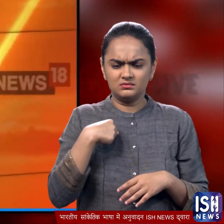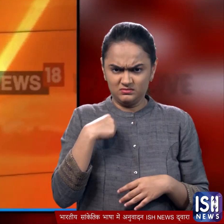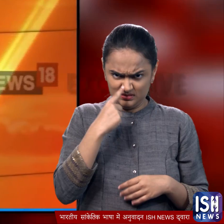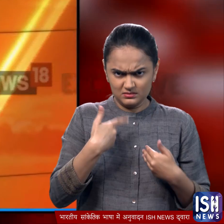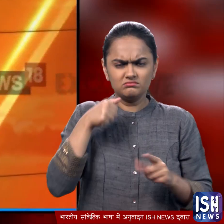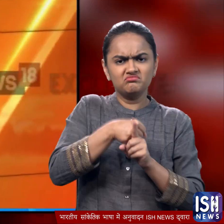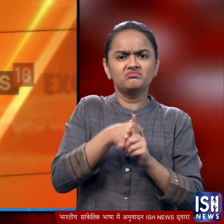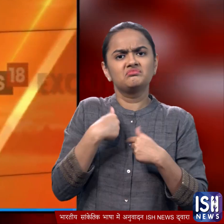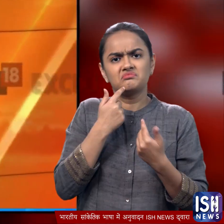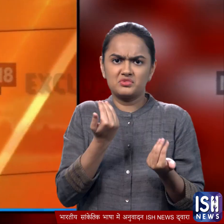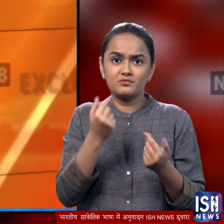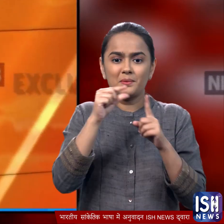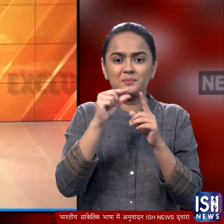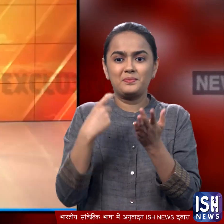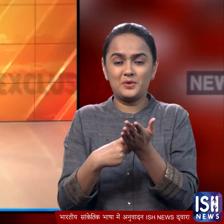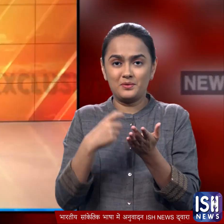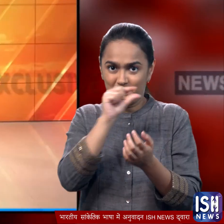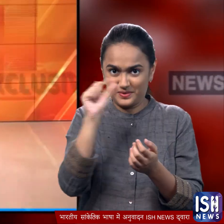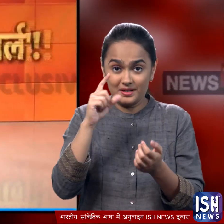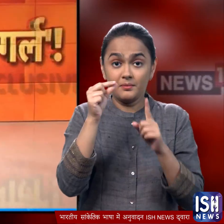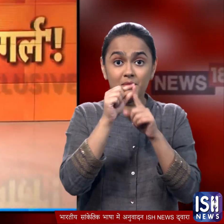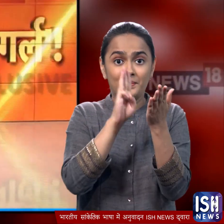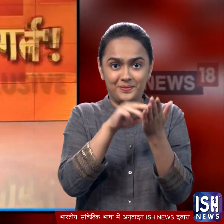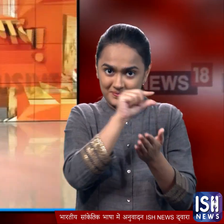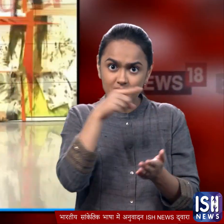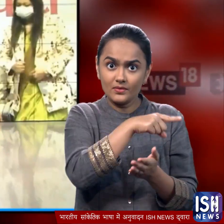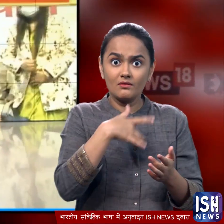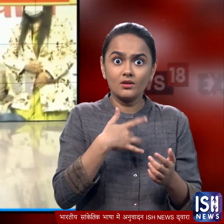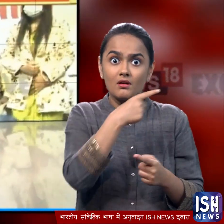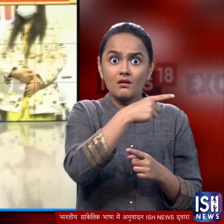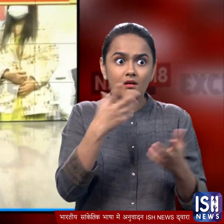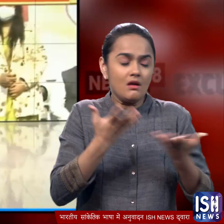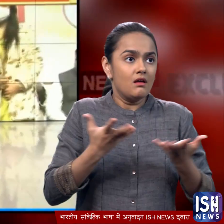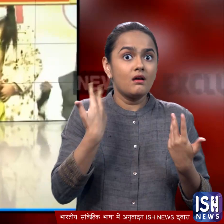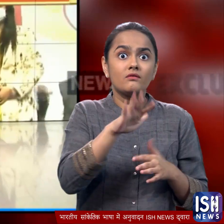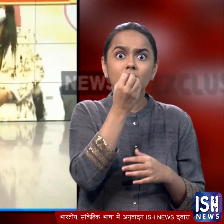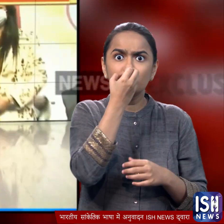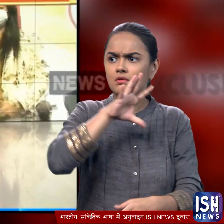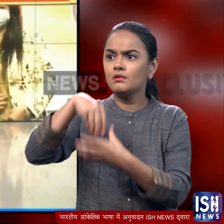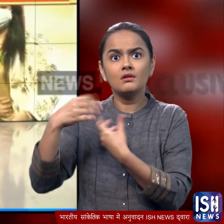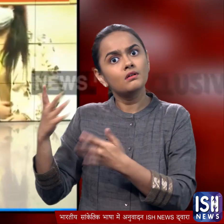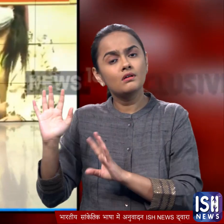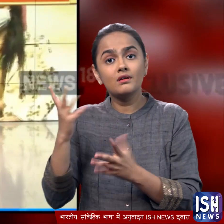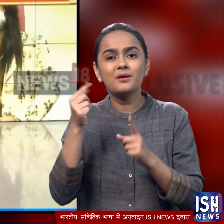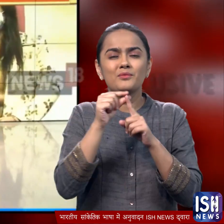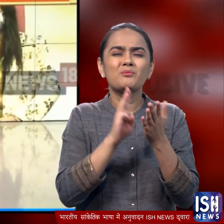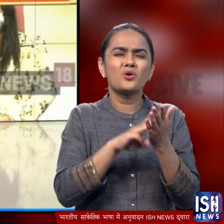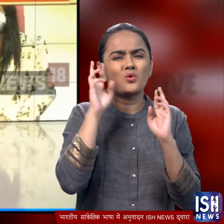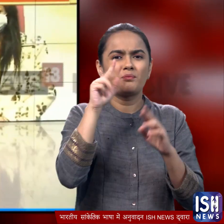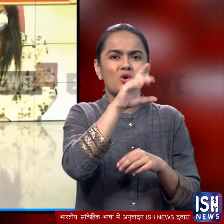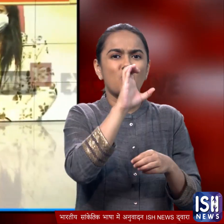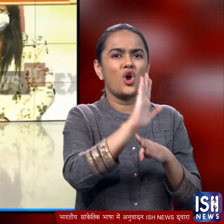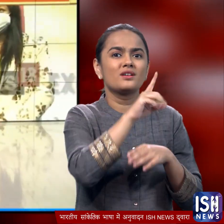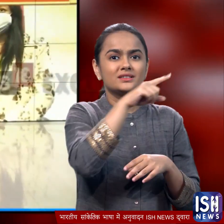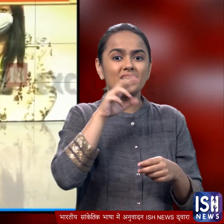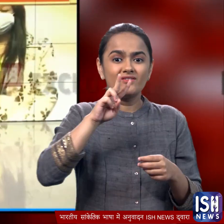लड़की हूं लड़ सकती हूं अभियान की पोस्टर गर्ल प्रियंका मौर्य भी पार्टी को जोरदार झटका देने में कामयाब रही और बीजेपी में शामिल हो गई। प्रियंका मौर्य को उम्मीद